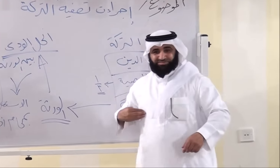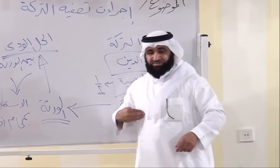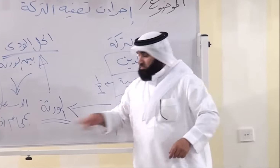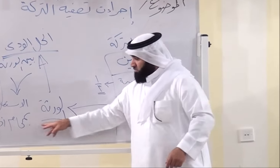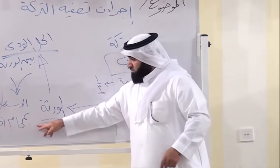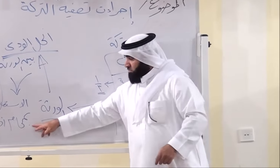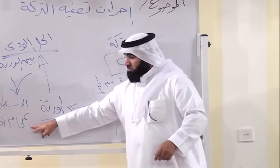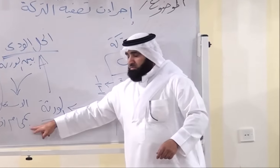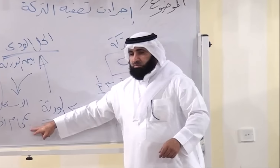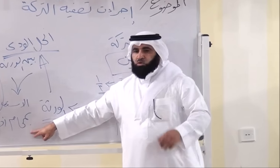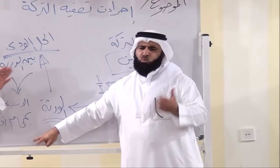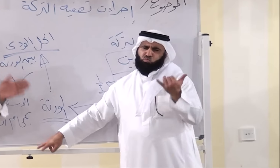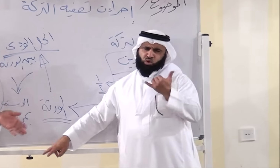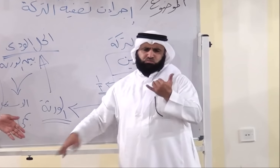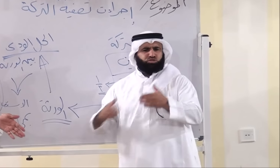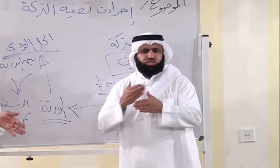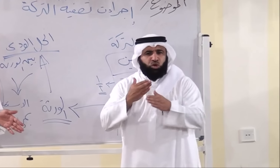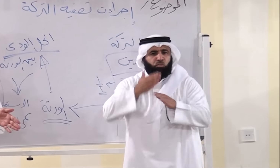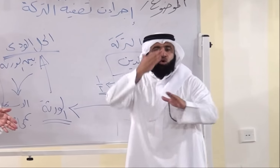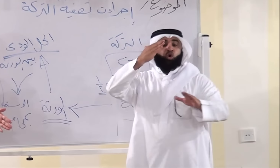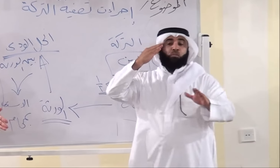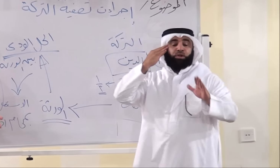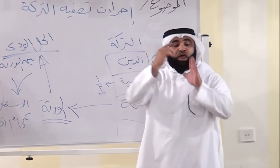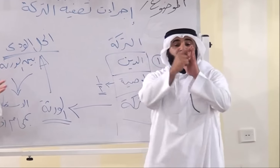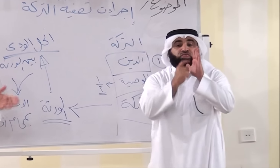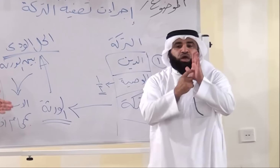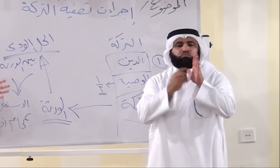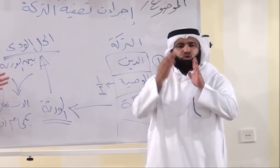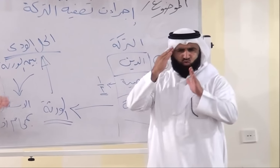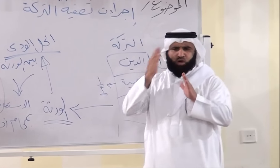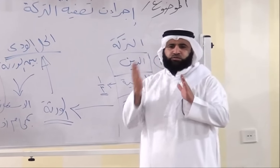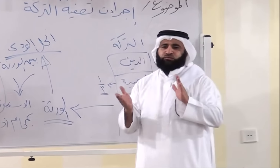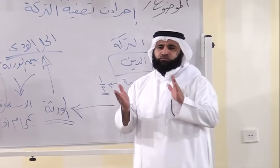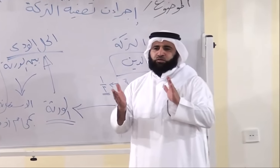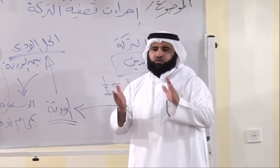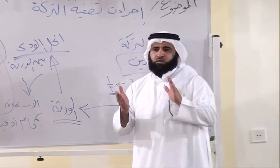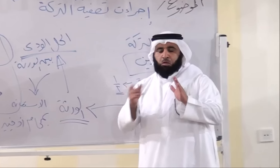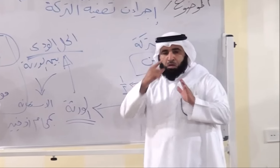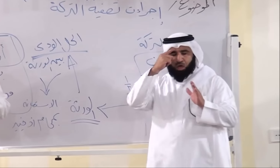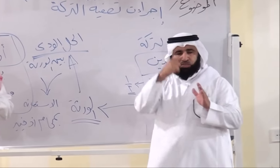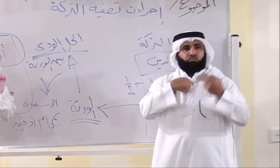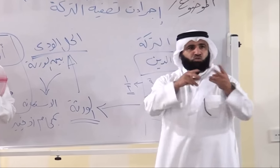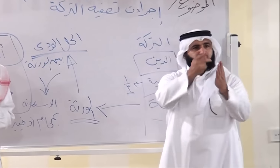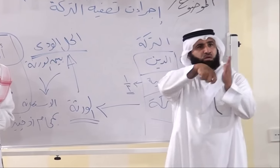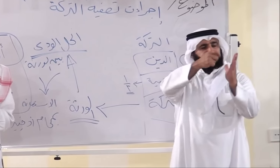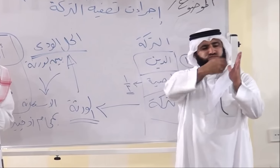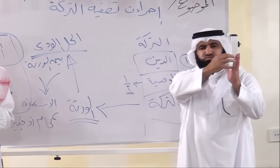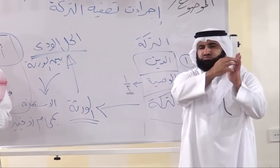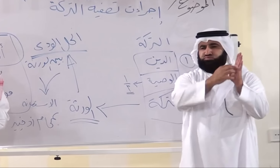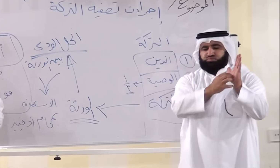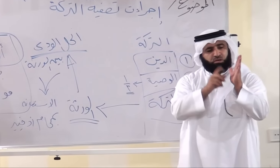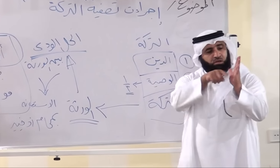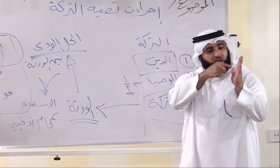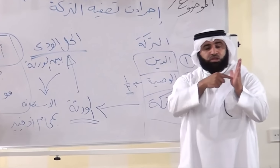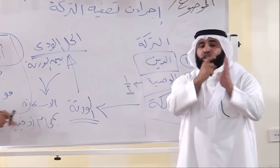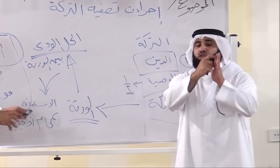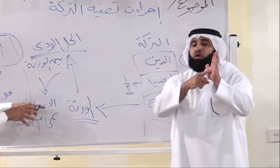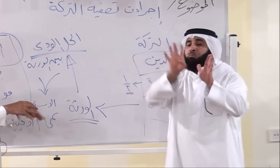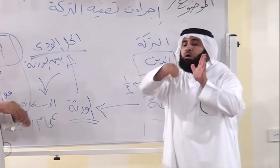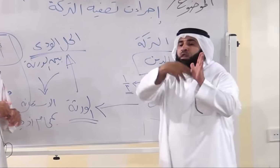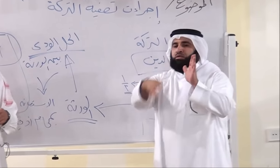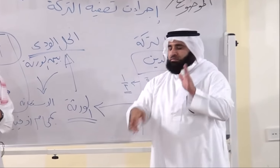بحيث انه ينظرهم الاجراء حتى لا يقعون في خطا، ما يكون في عندهم خطا معين او خلل معين. ما يكون